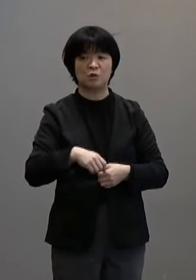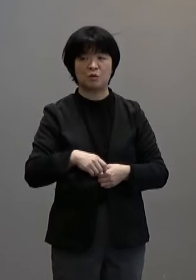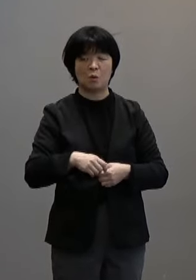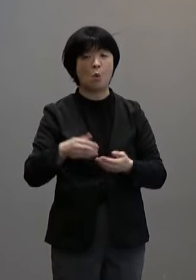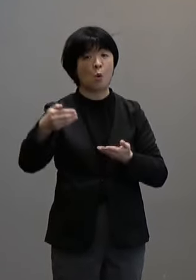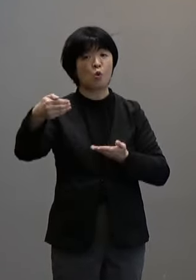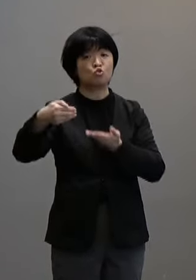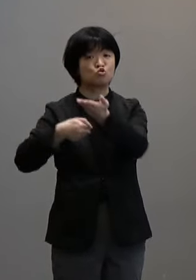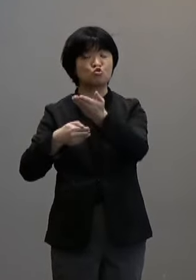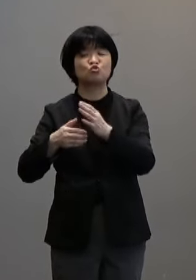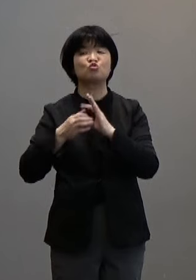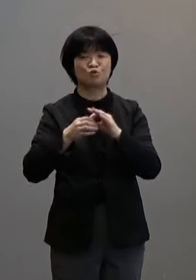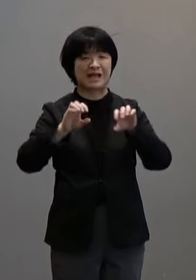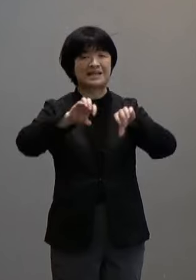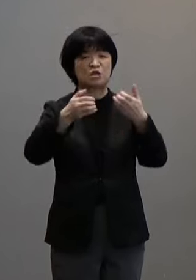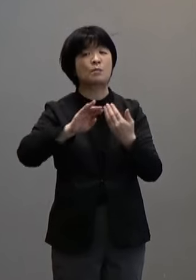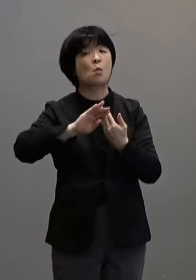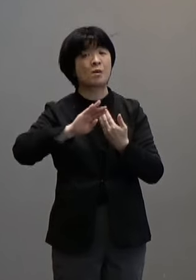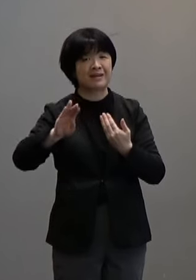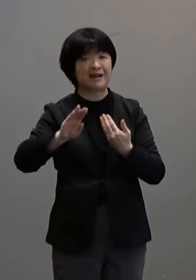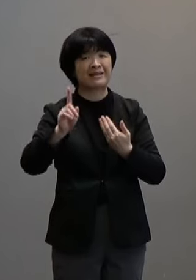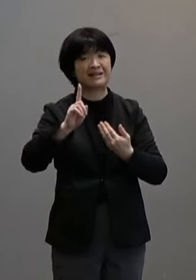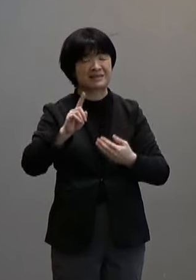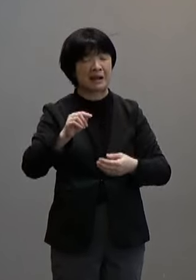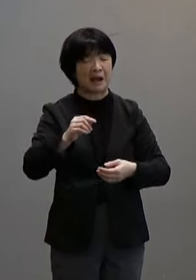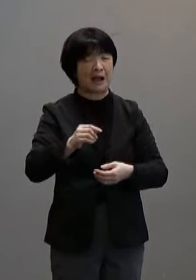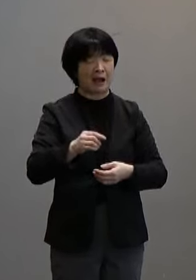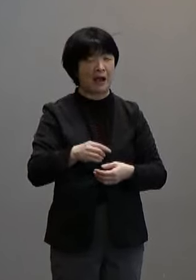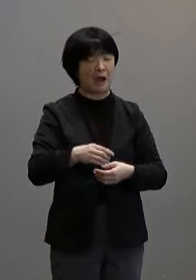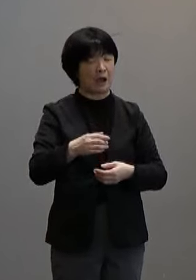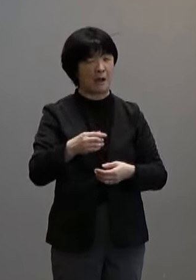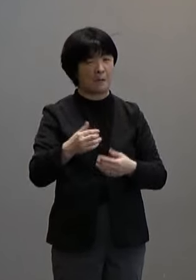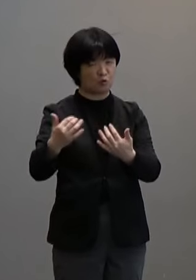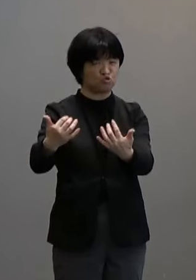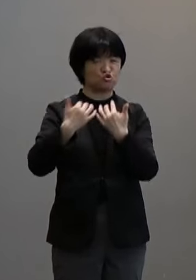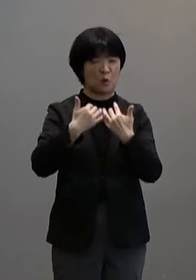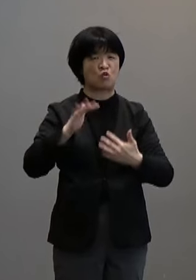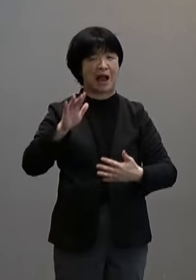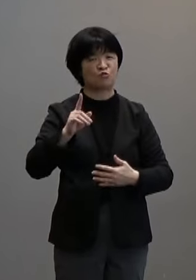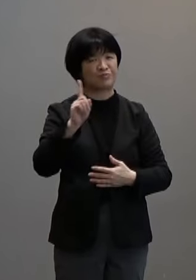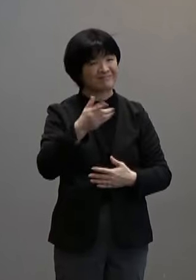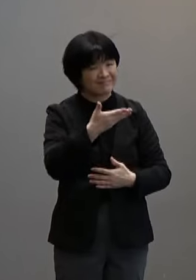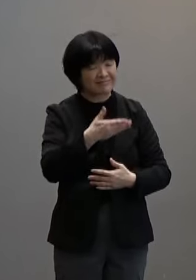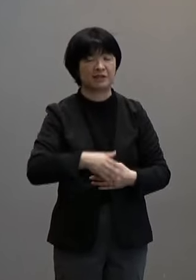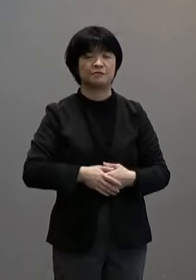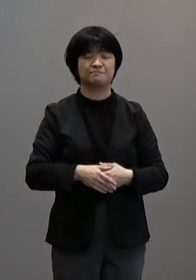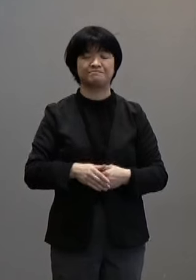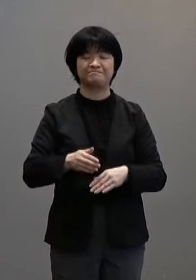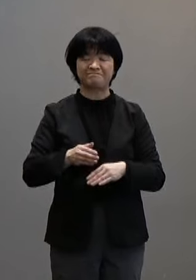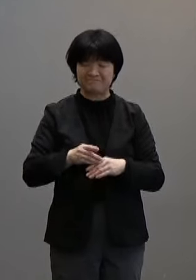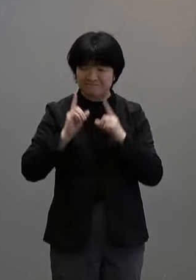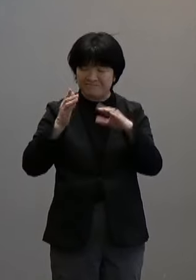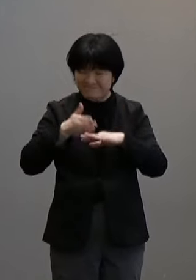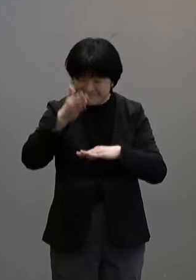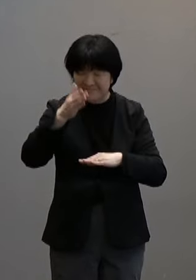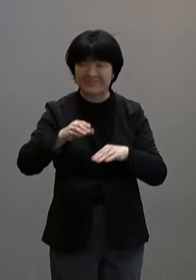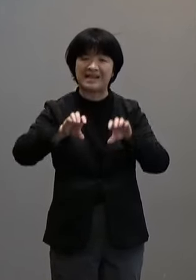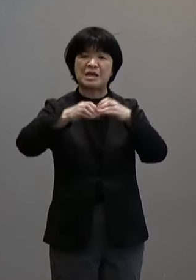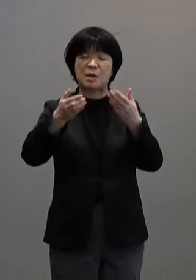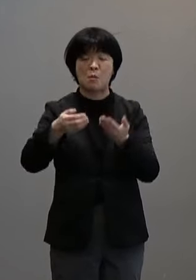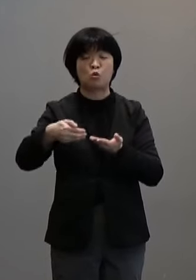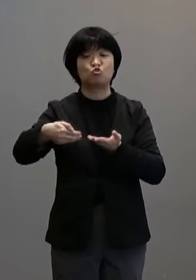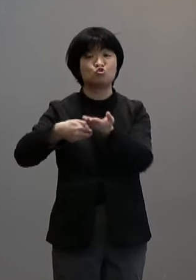さつまいも以外にも何か注目されているものなどあれば教えてください。 はい、ありがとうございます。さつまいもの輸出についてはです